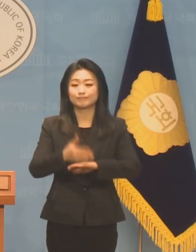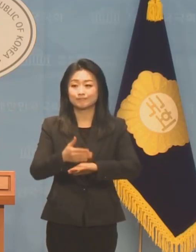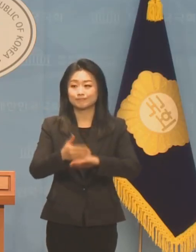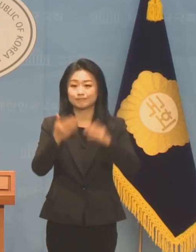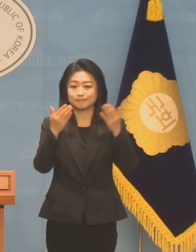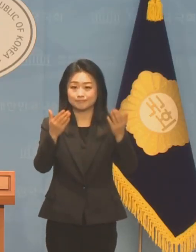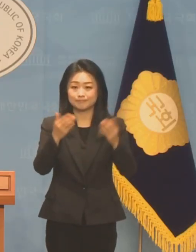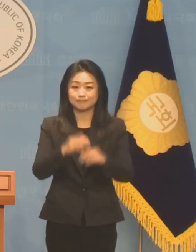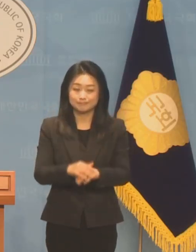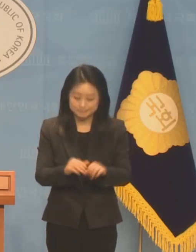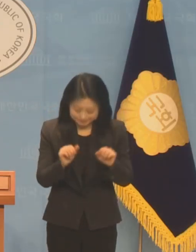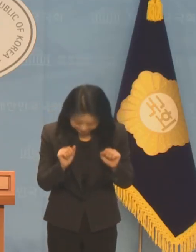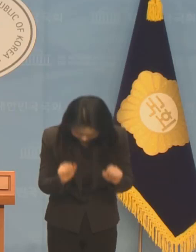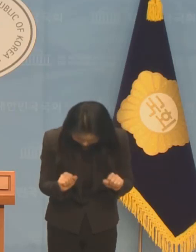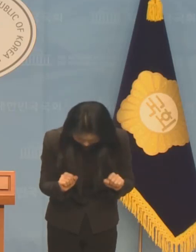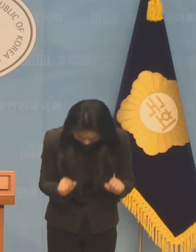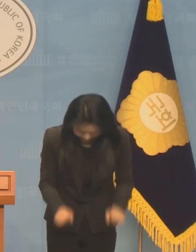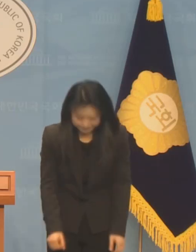감사합니다.